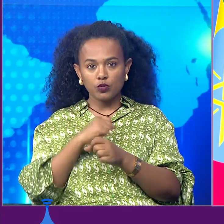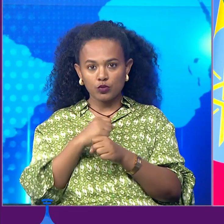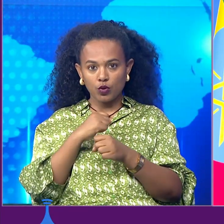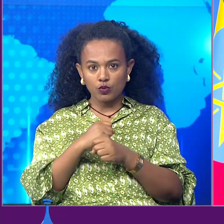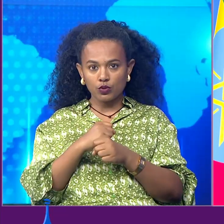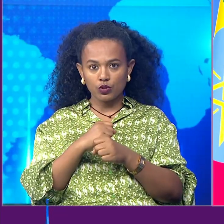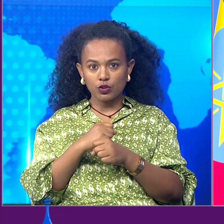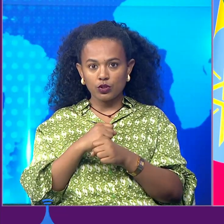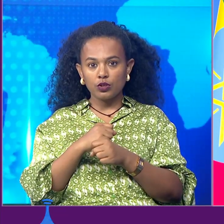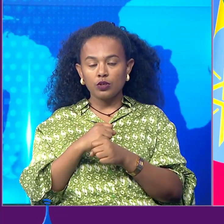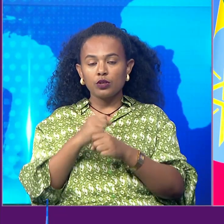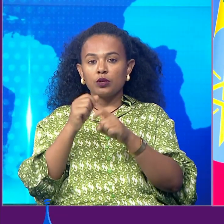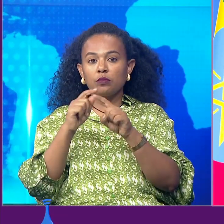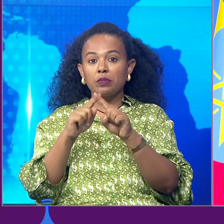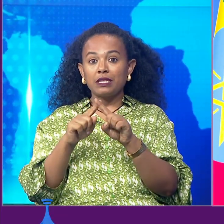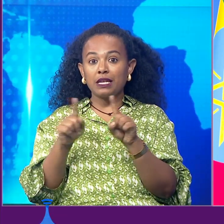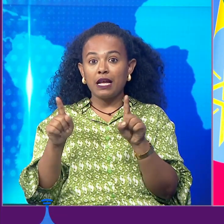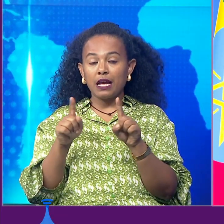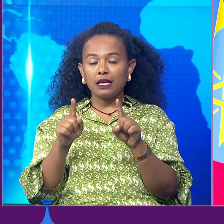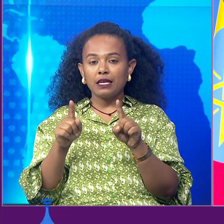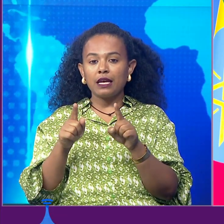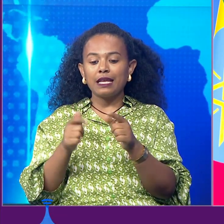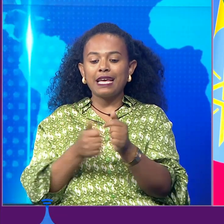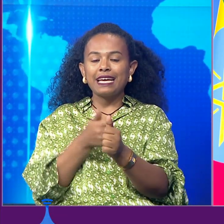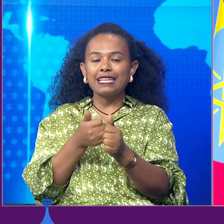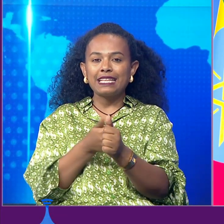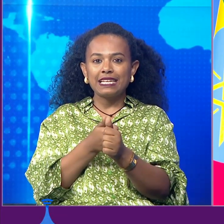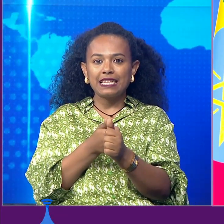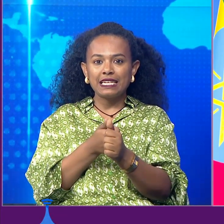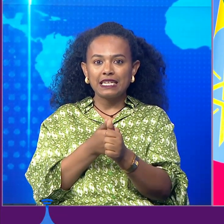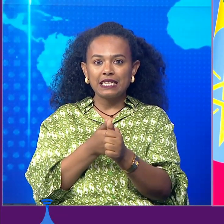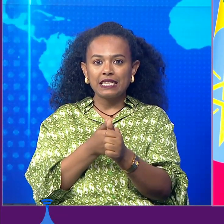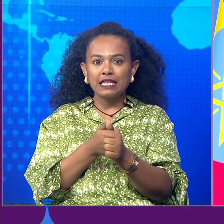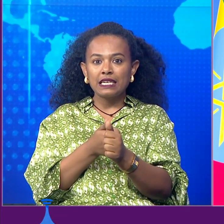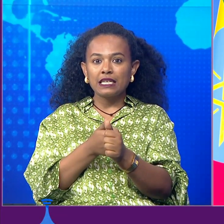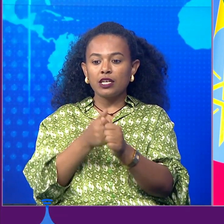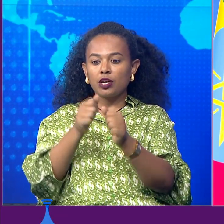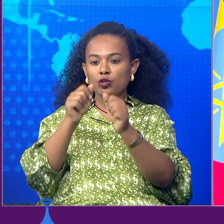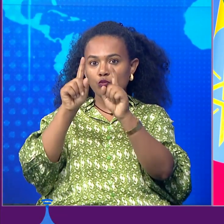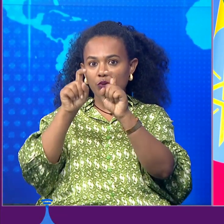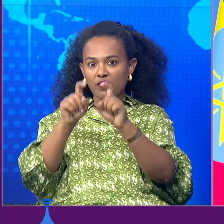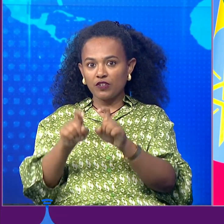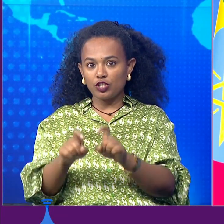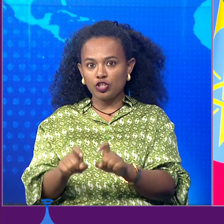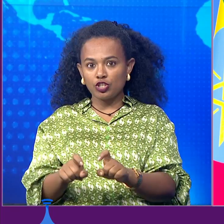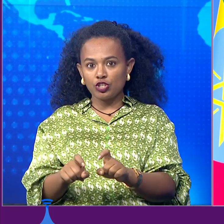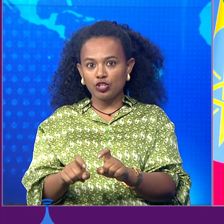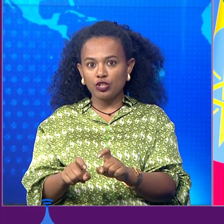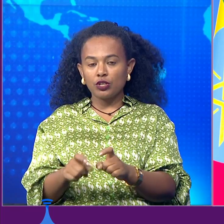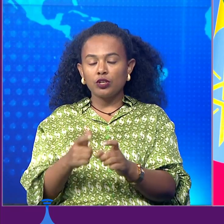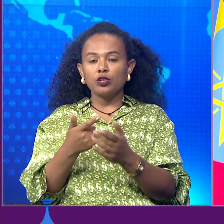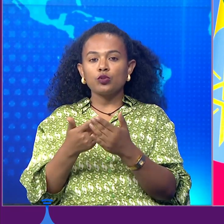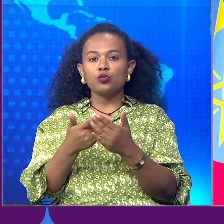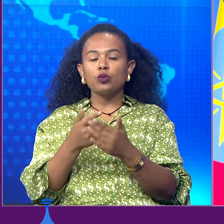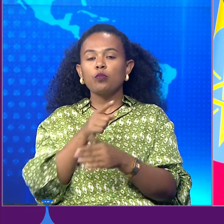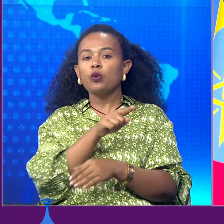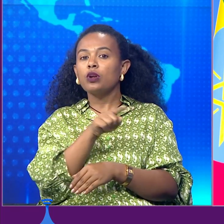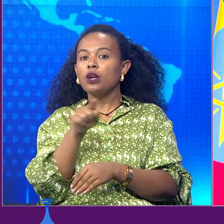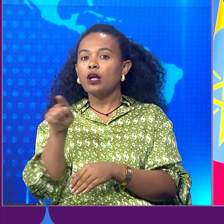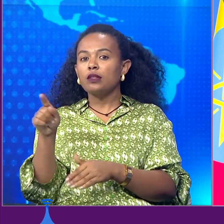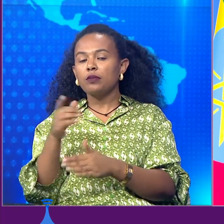በተለያየ የክትትል የሱፐርቪዥን እንዲሁም ደግሞ እናንተም